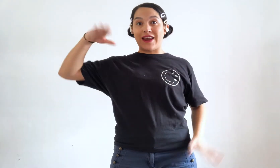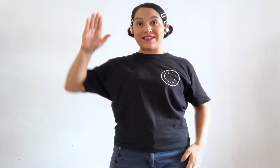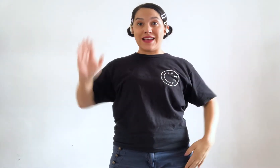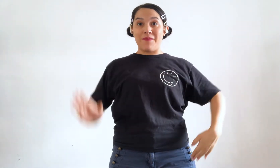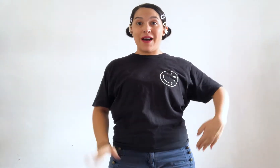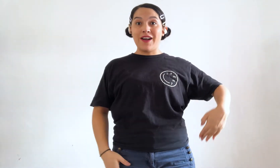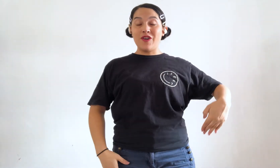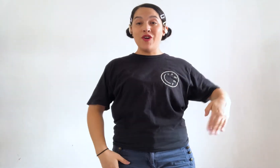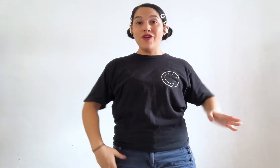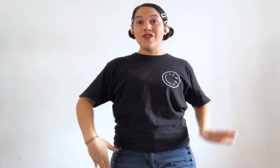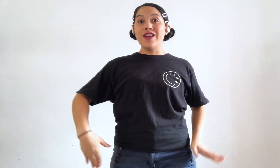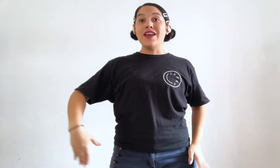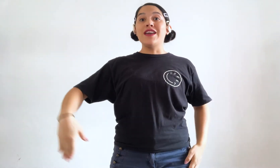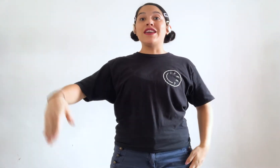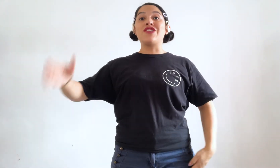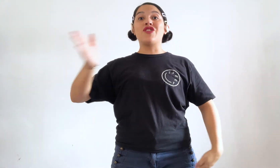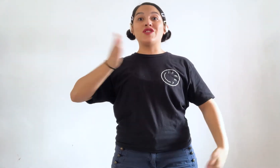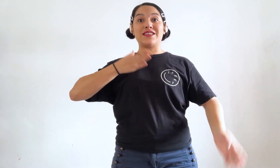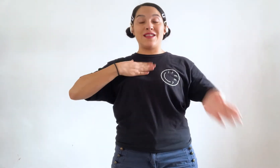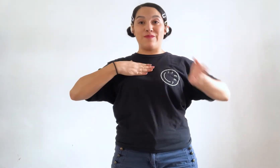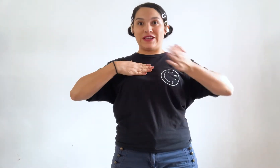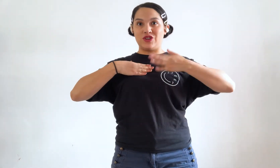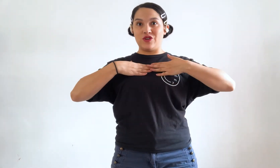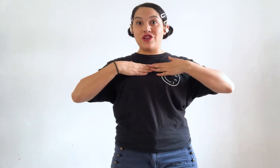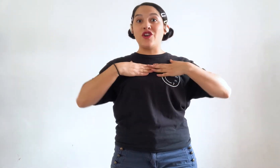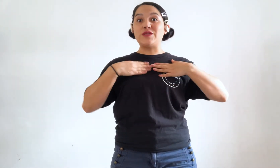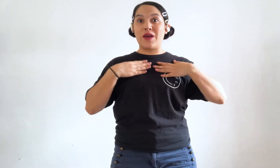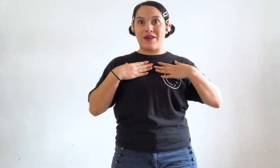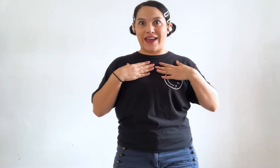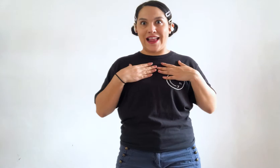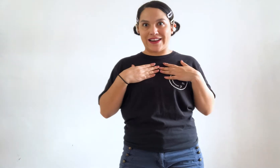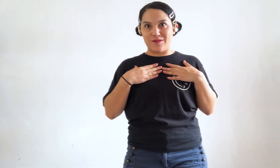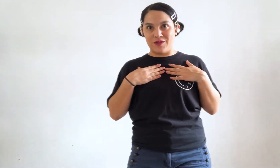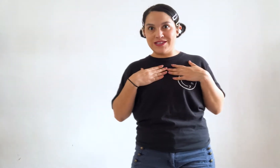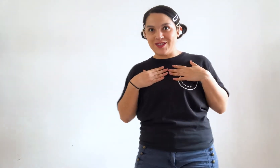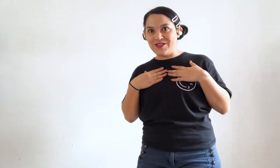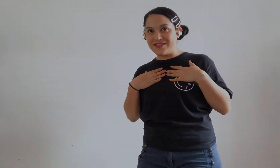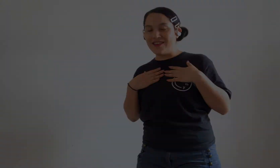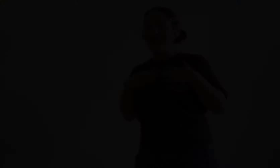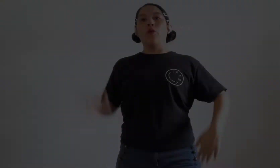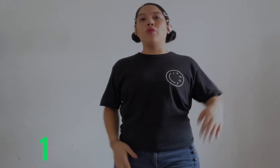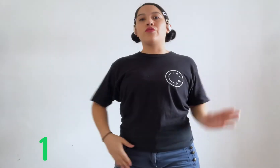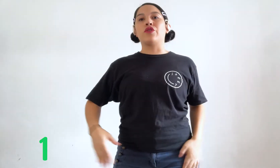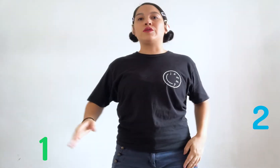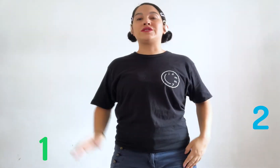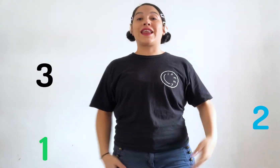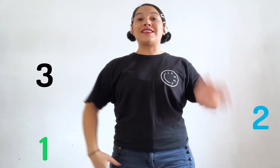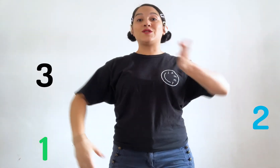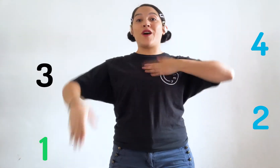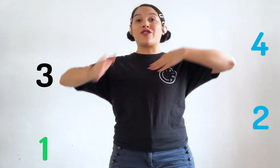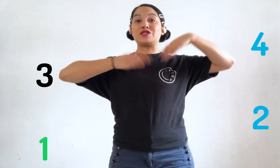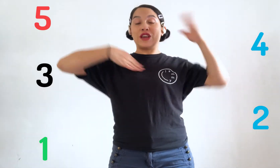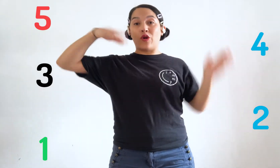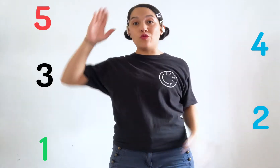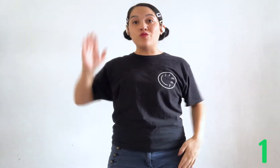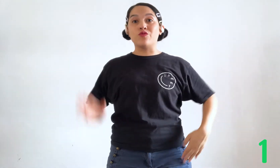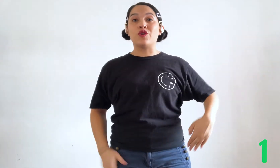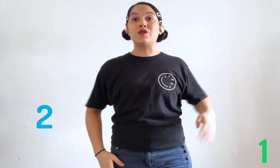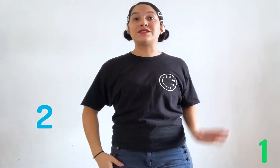3 abajo y 2 en el pecho. Y yo les voy a marcar el ritmo, ¿listos? 1, 2, 3, 4, 5. 1, 2,